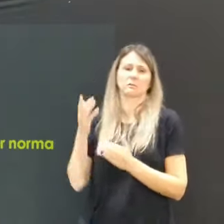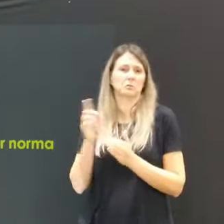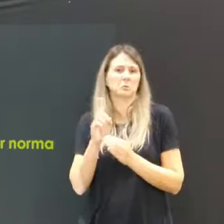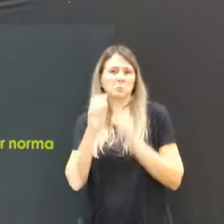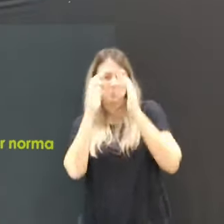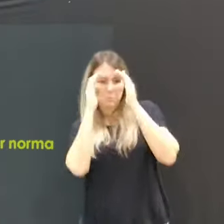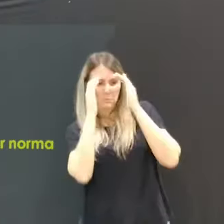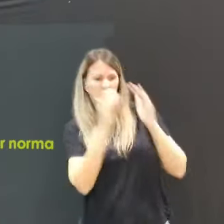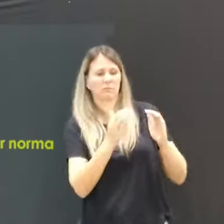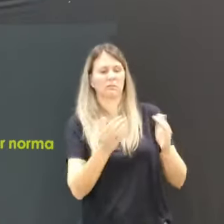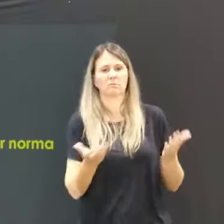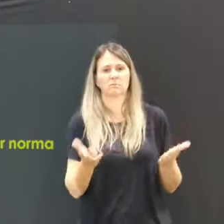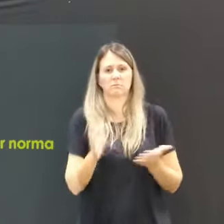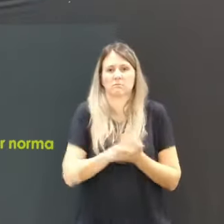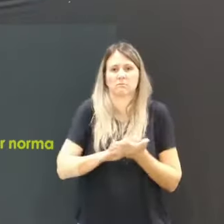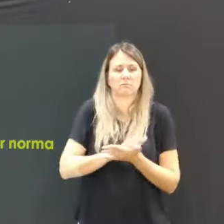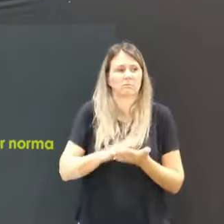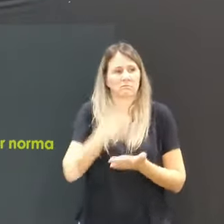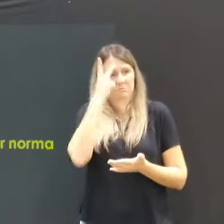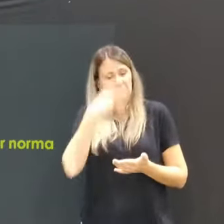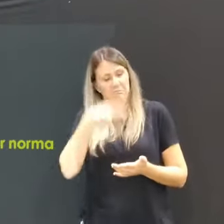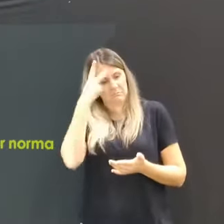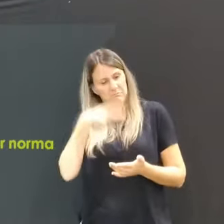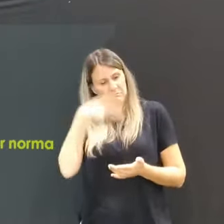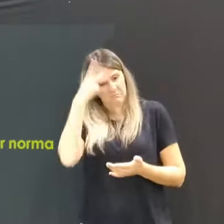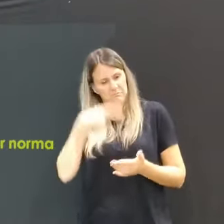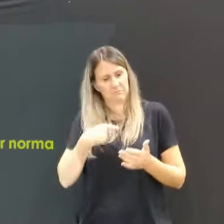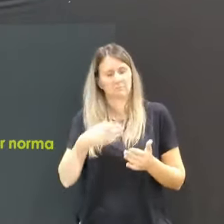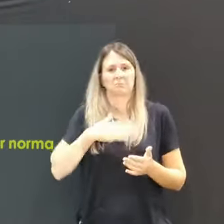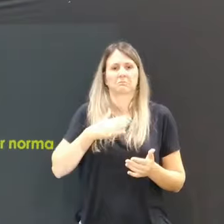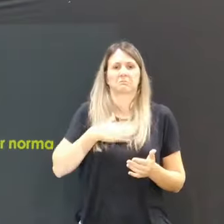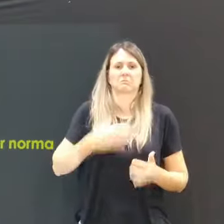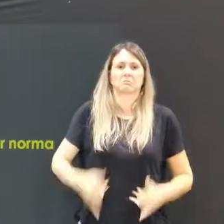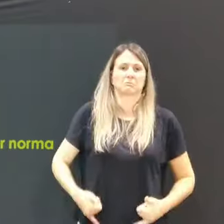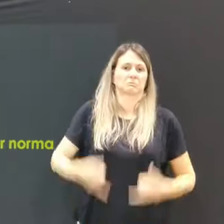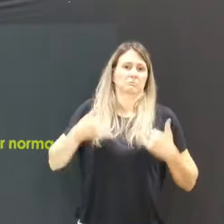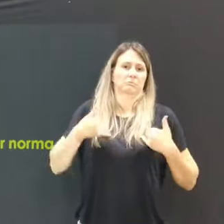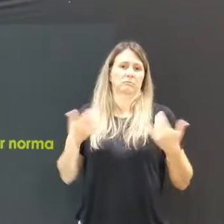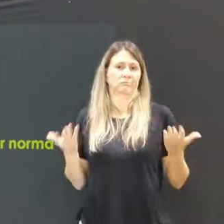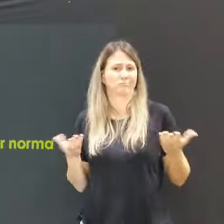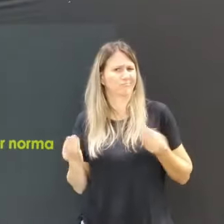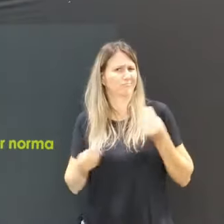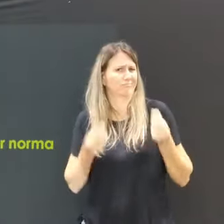não obedecer a Deus, é não obedecer a nada. É sempre eu mesmo, meu orgulho, o meu querer.